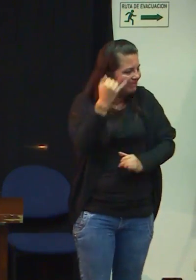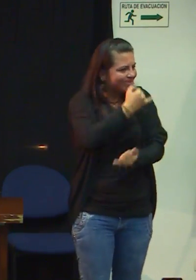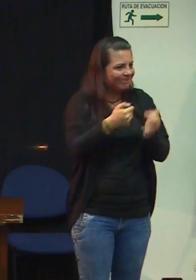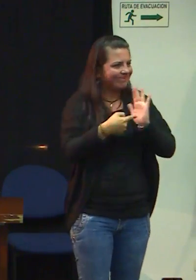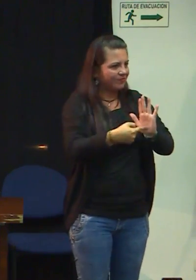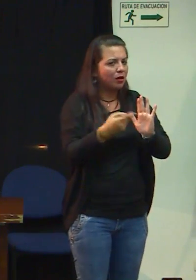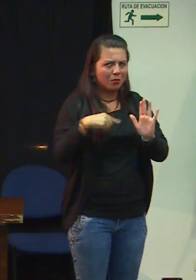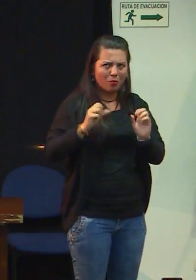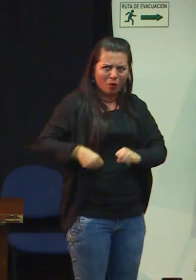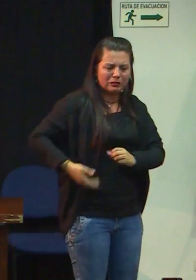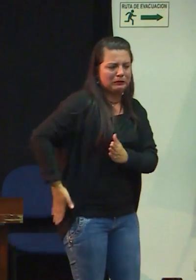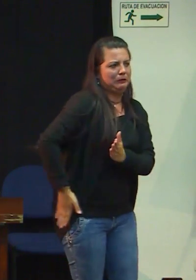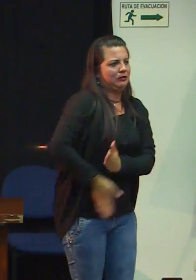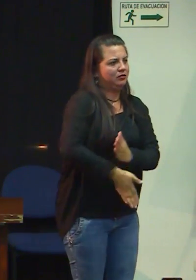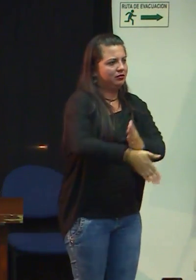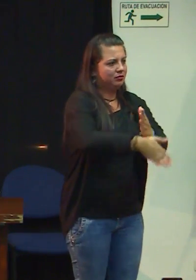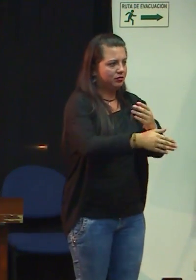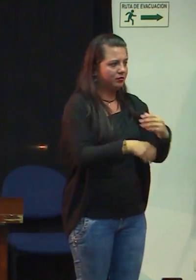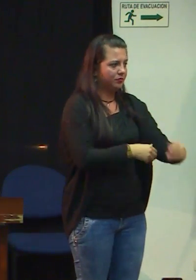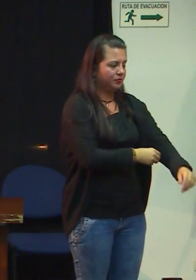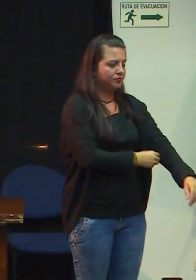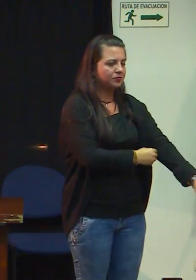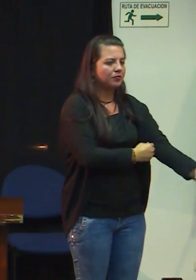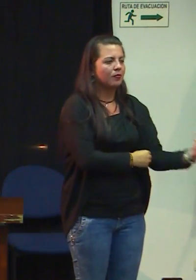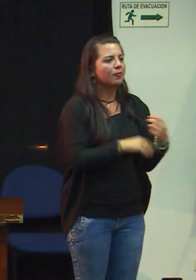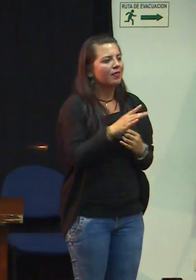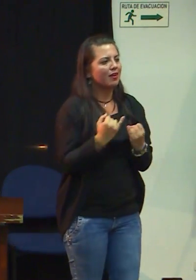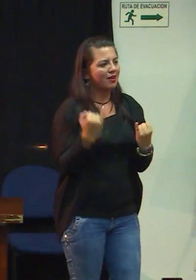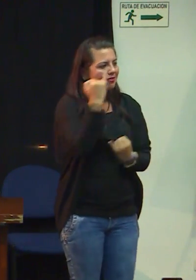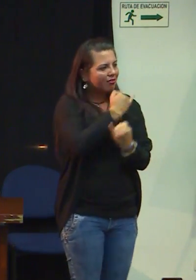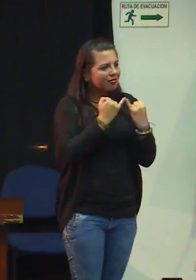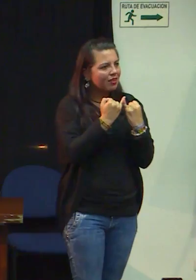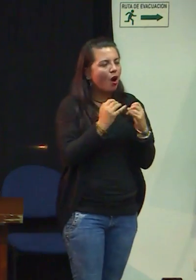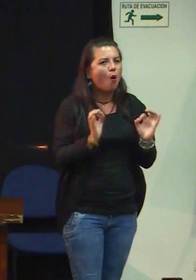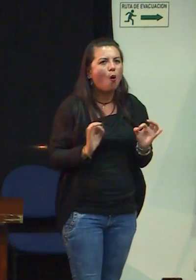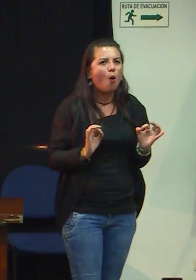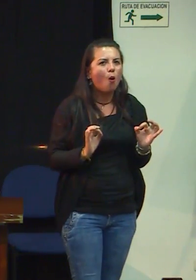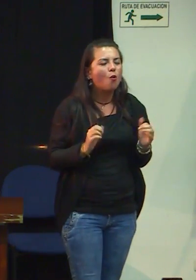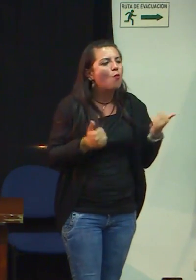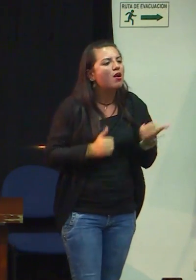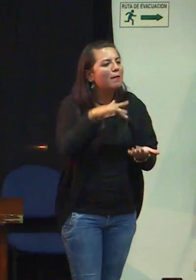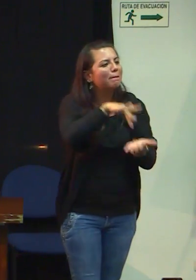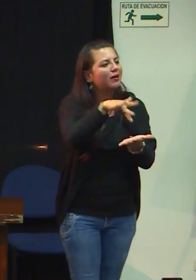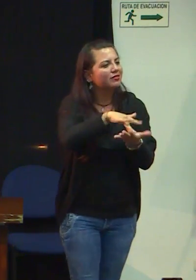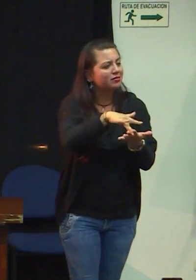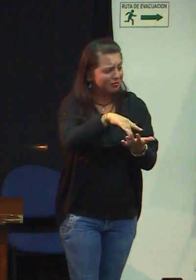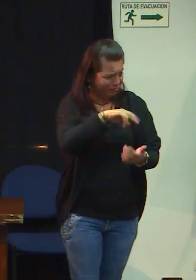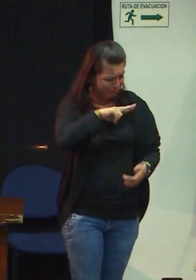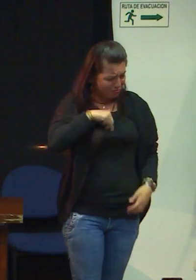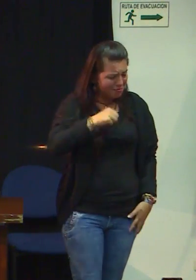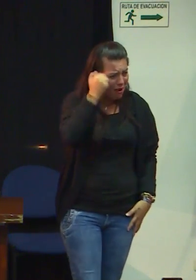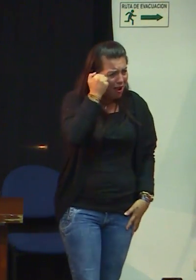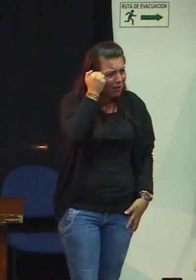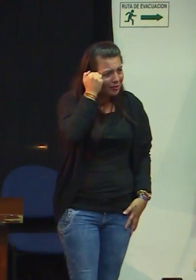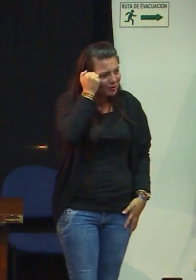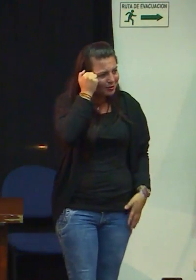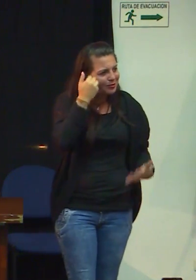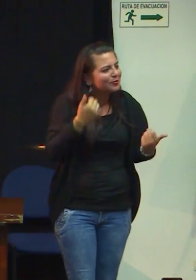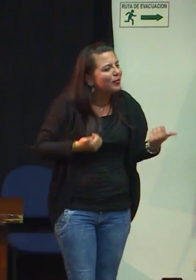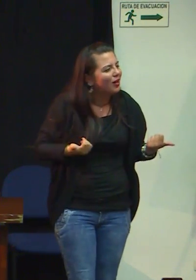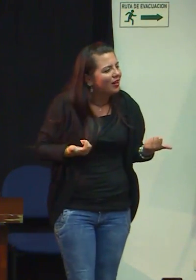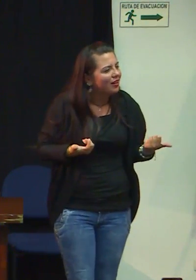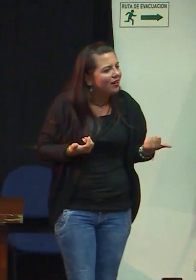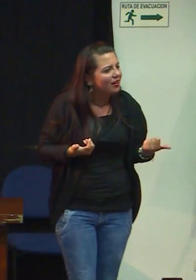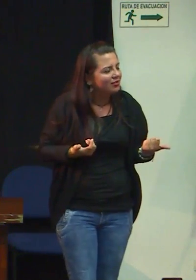continuar. La identidad, más bien, o cuál es la participación de nosotros como maestros en todas